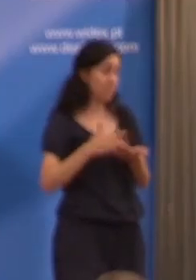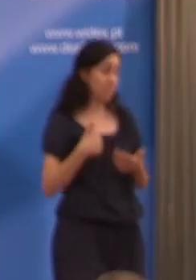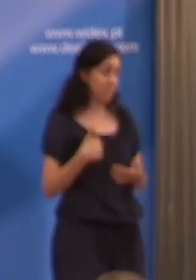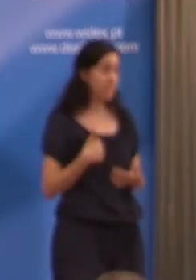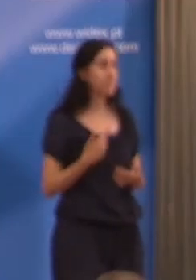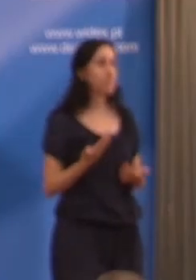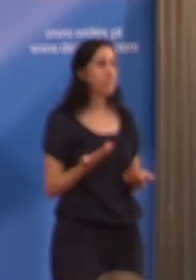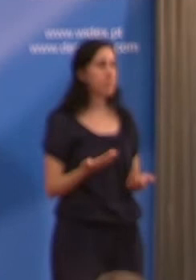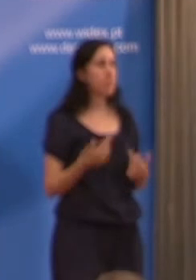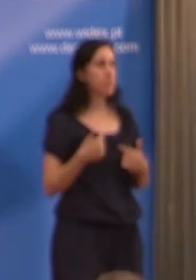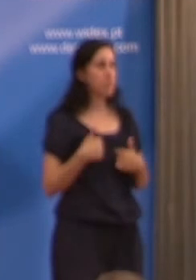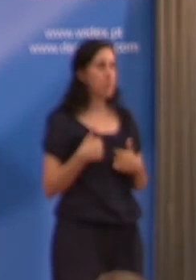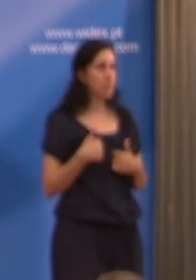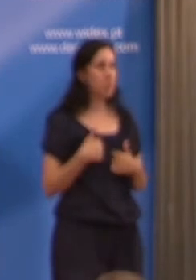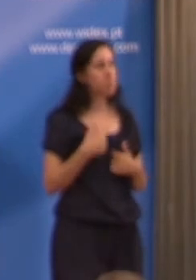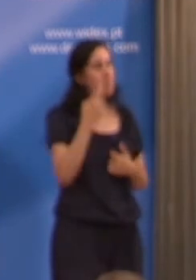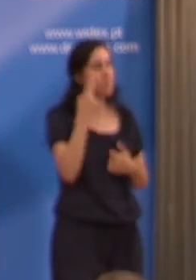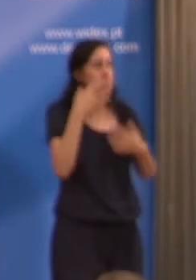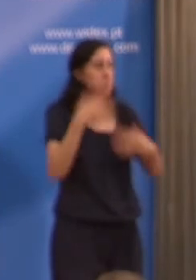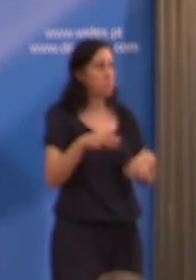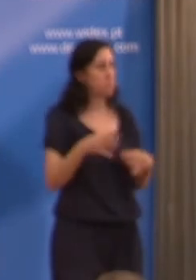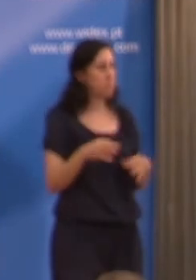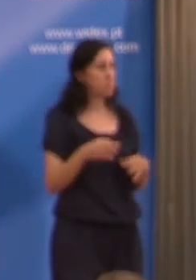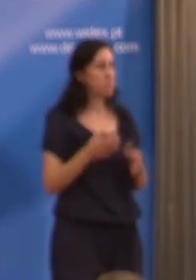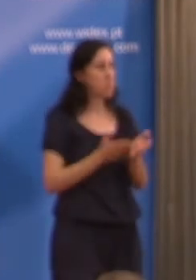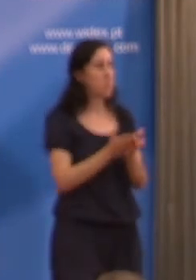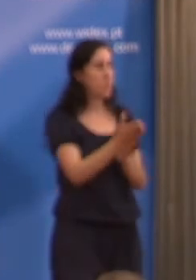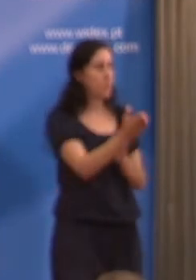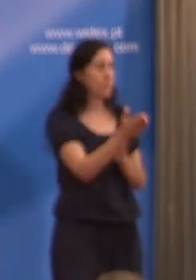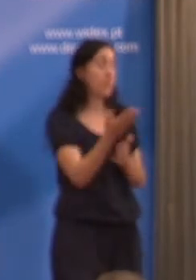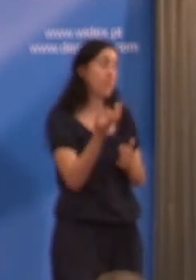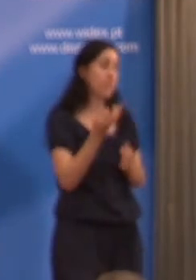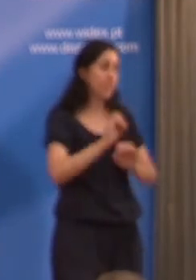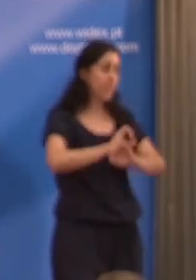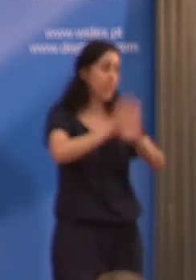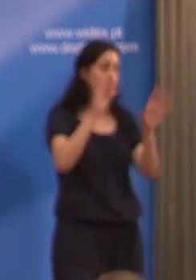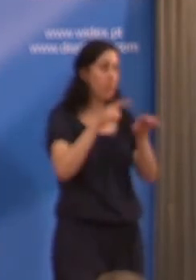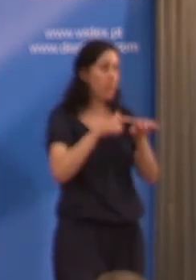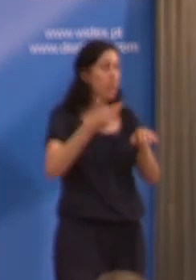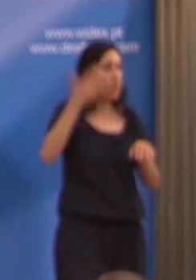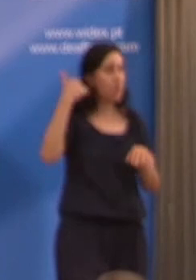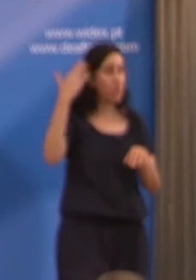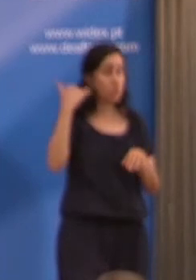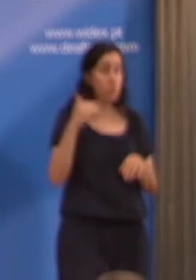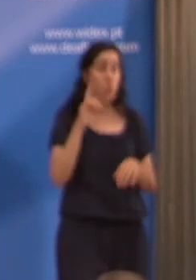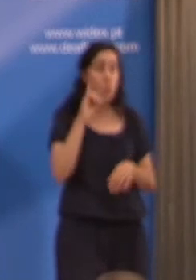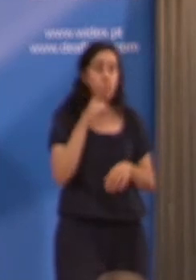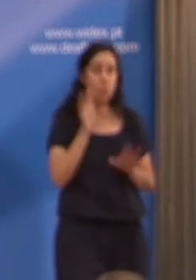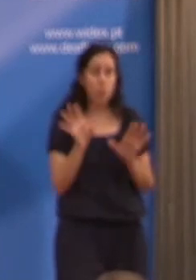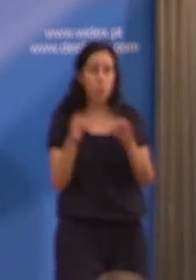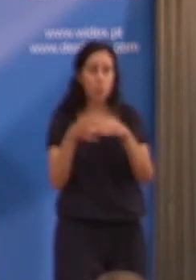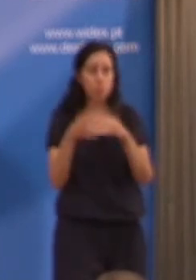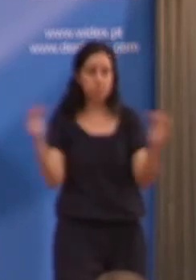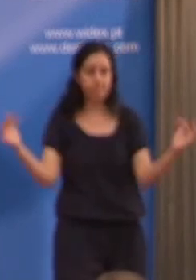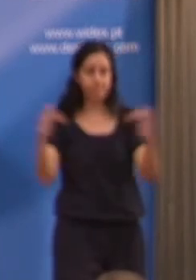Fui tendo uma vida normal. É claro que, naquela altura, se um grupo de surdos se reunia